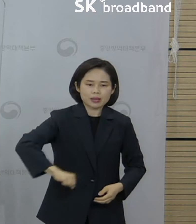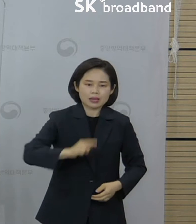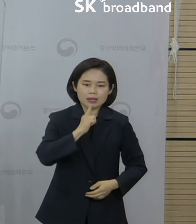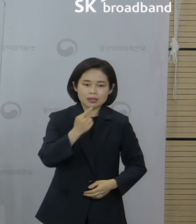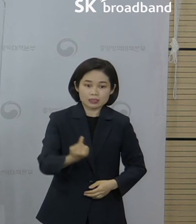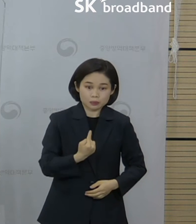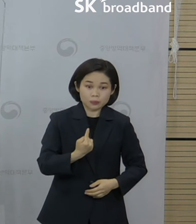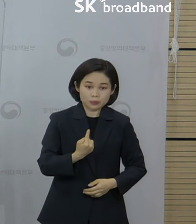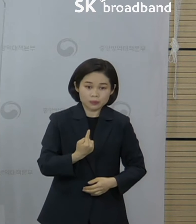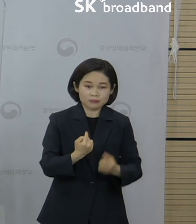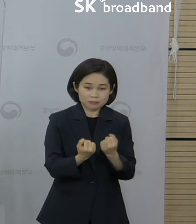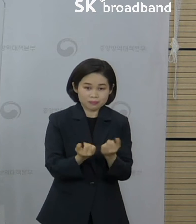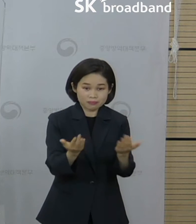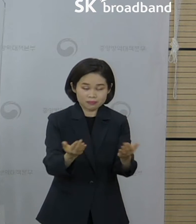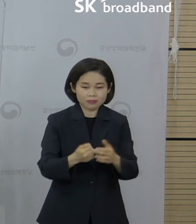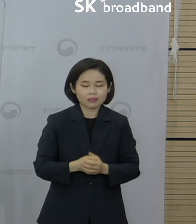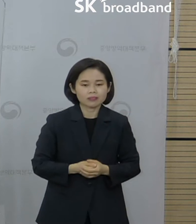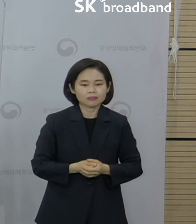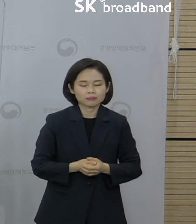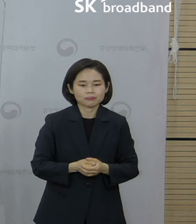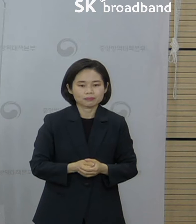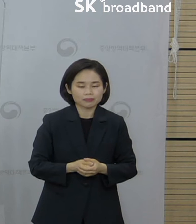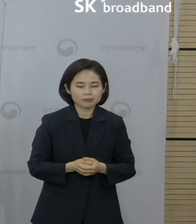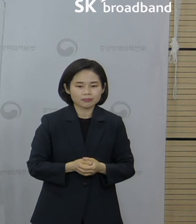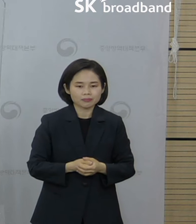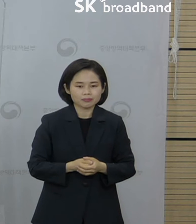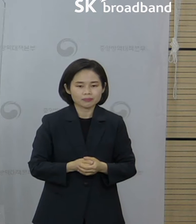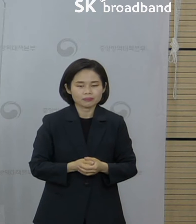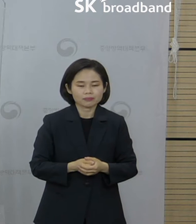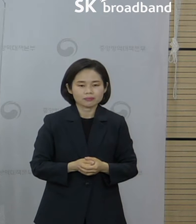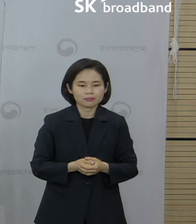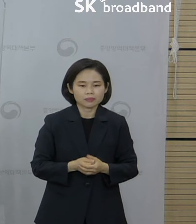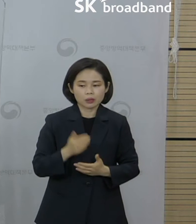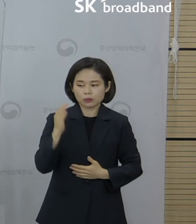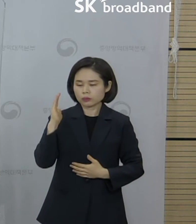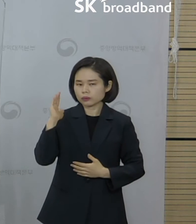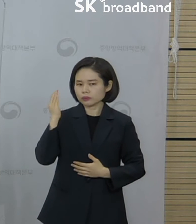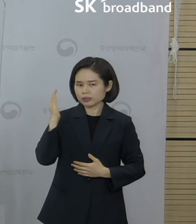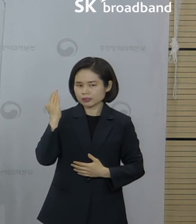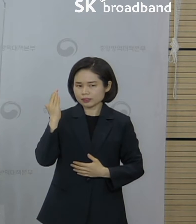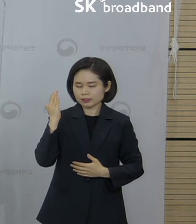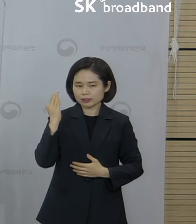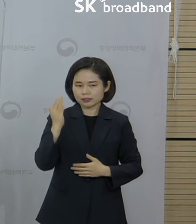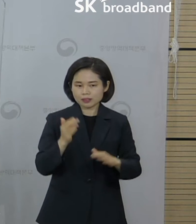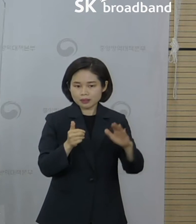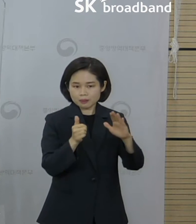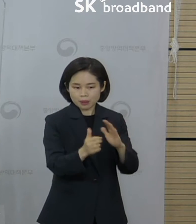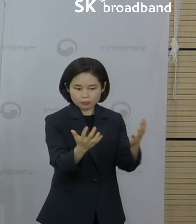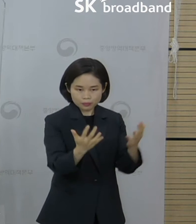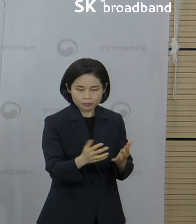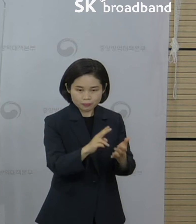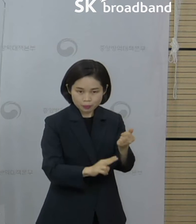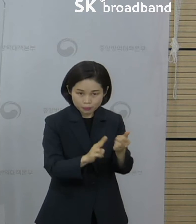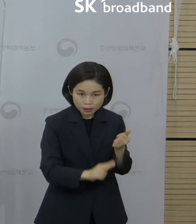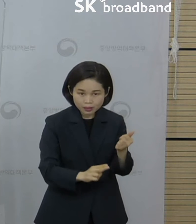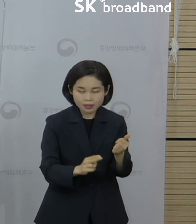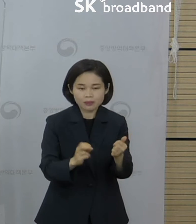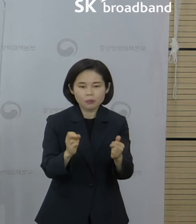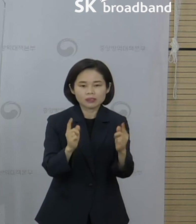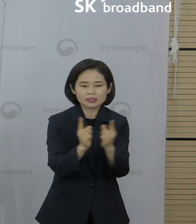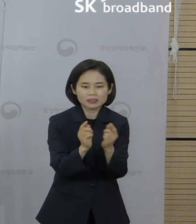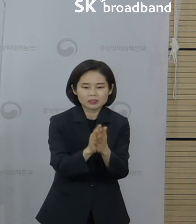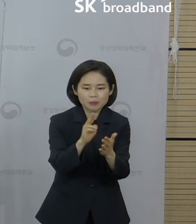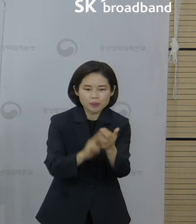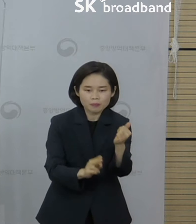사례입니다. 행정안전부가 운영 중인 안전신문고에 최근 방문 판매 등을 통한 직접 판매